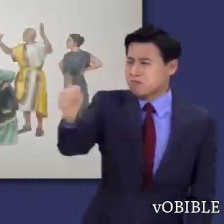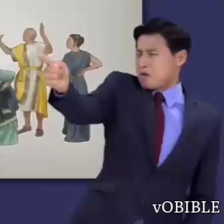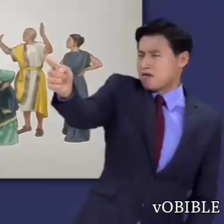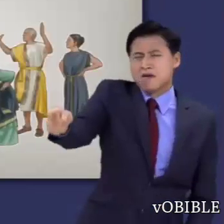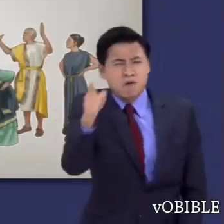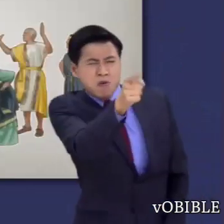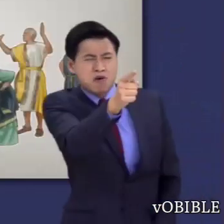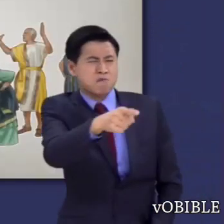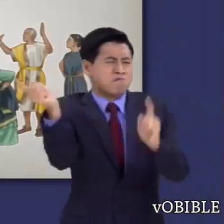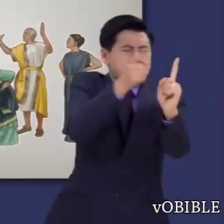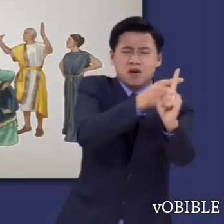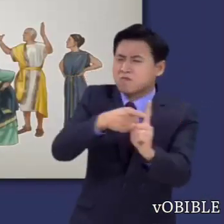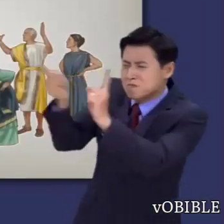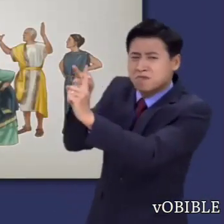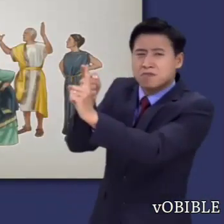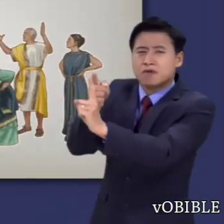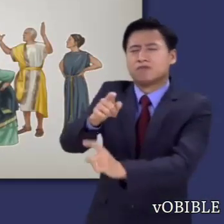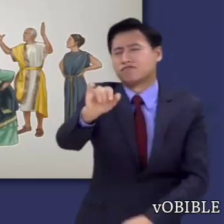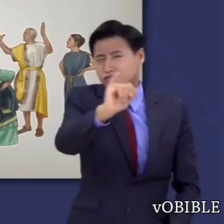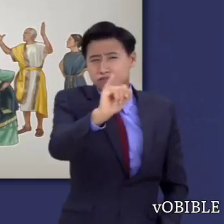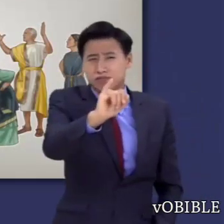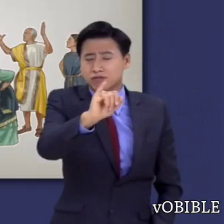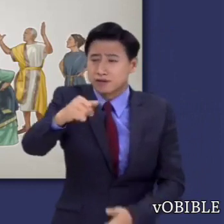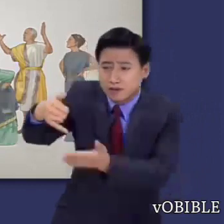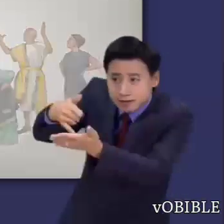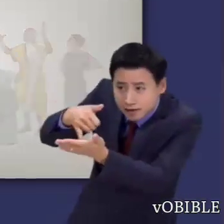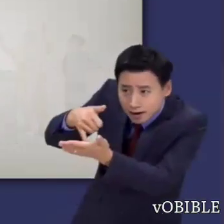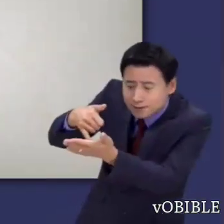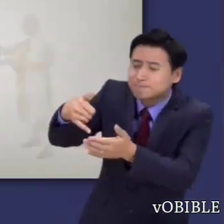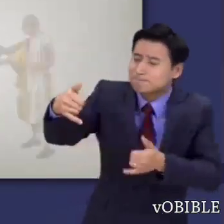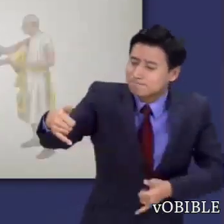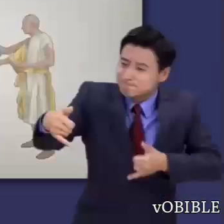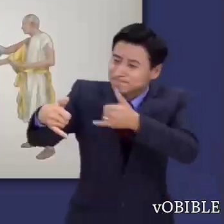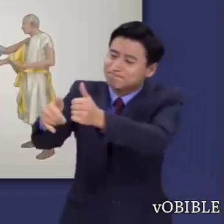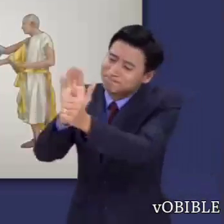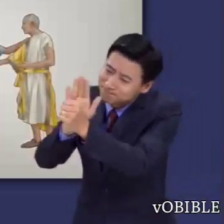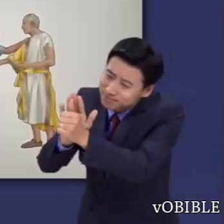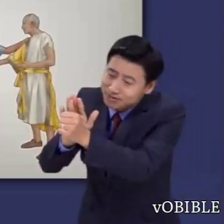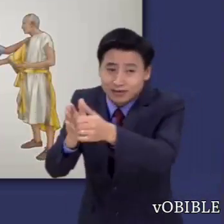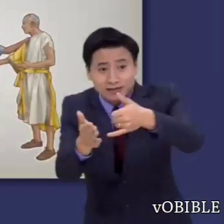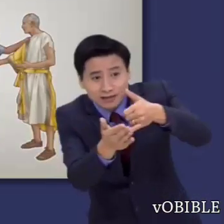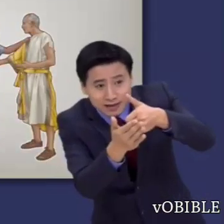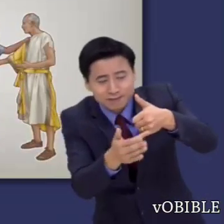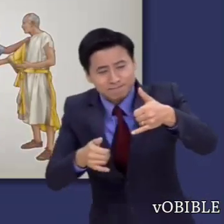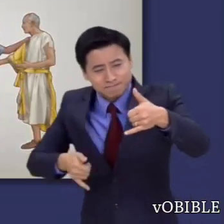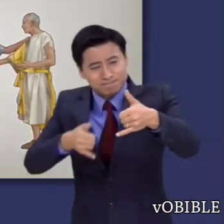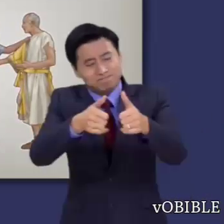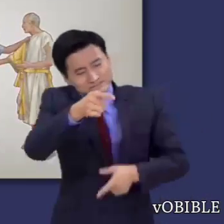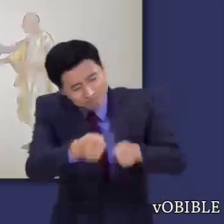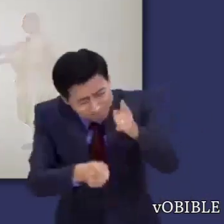第十四和十五章，保罗提醒基督徒不该批评别人，而应该支持软弱的人。